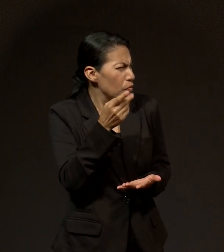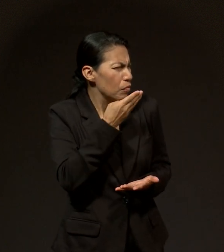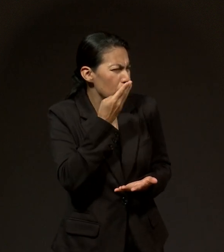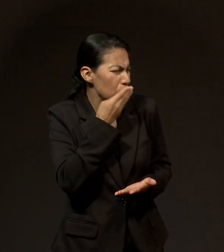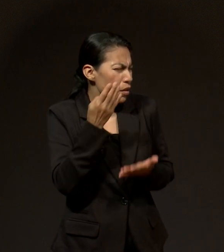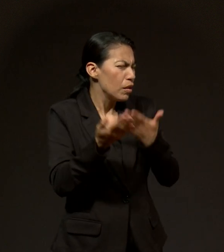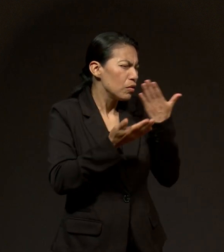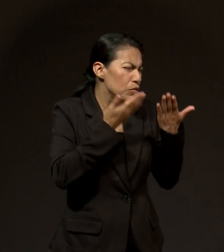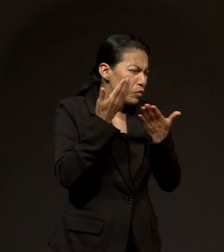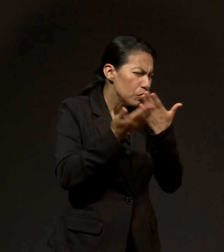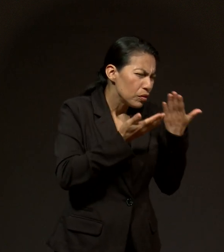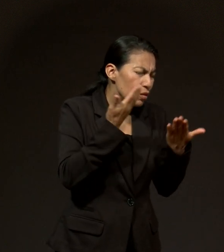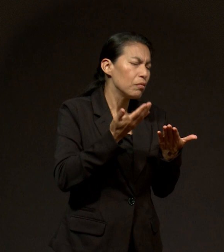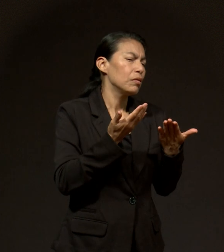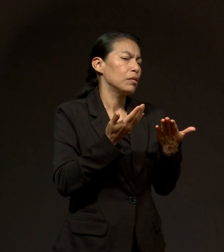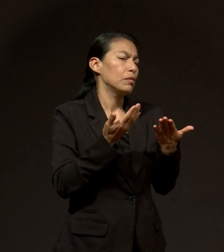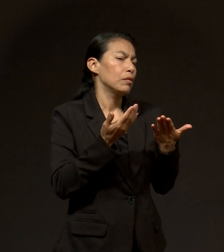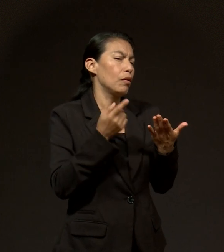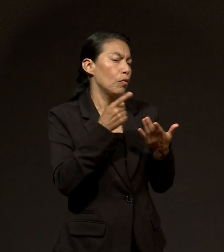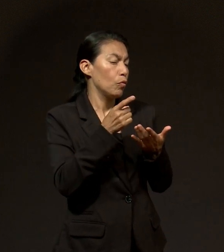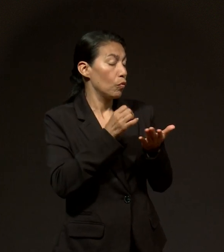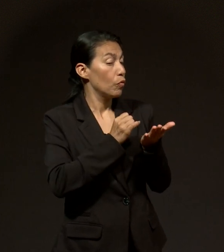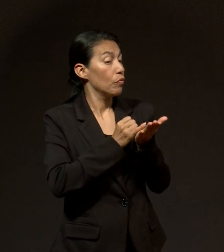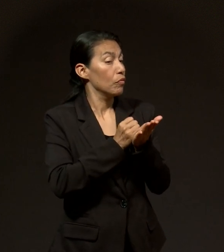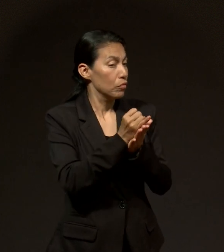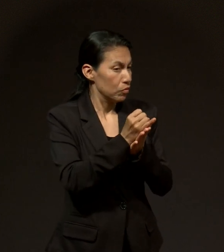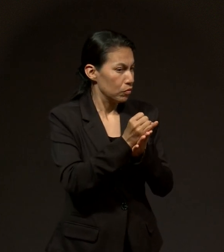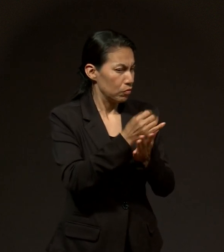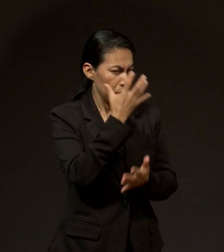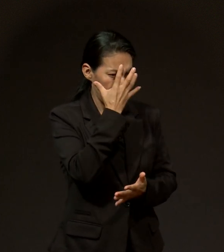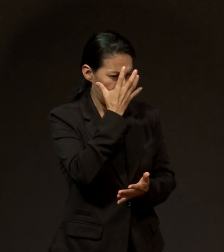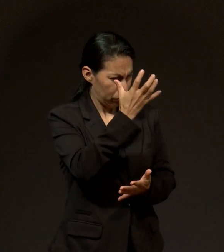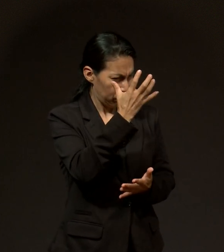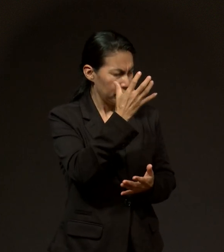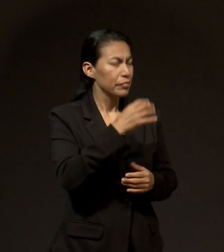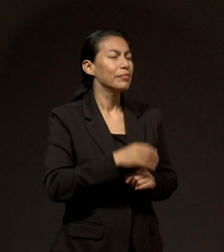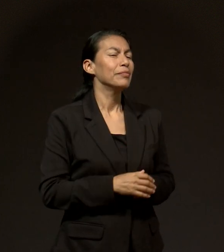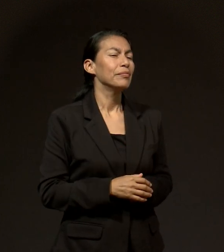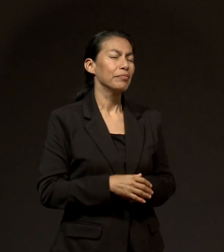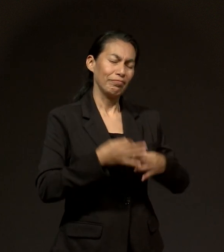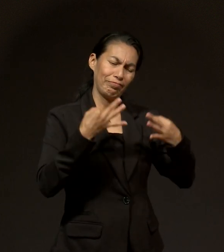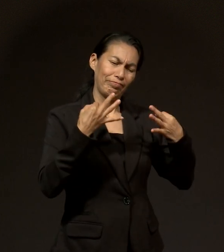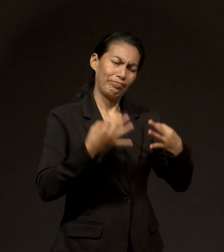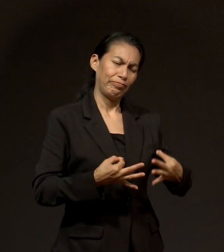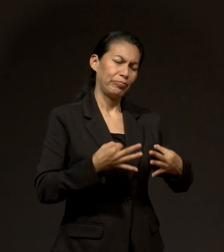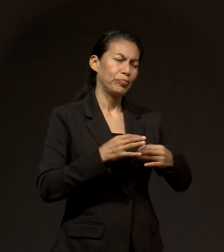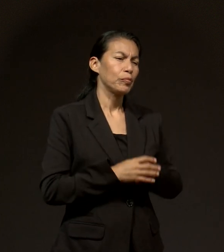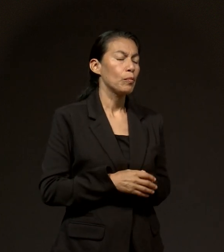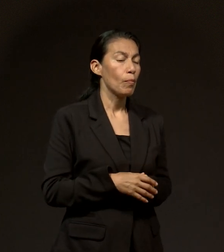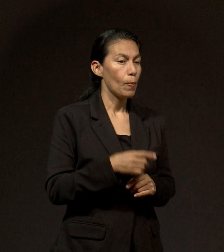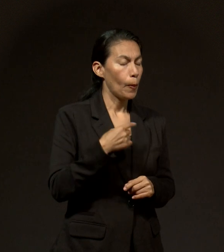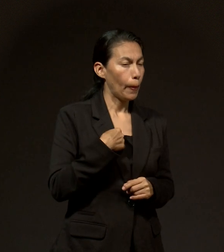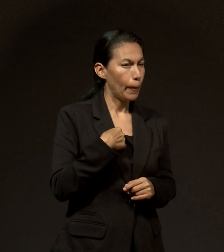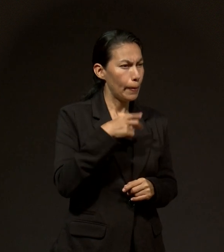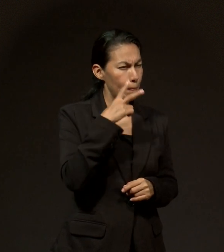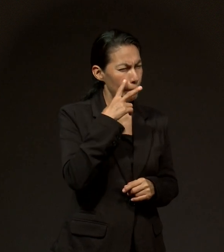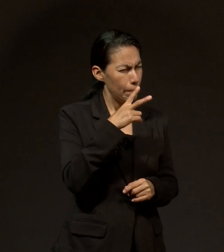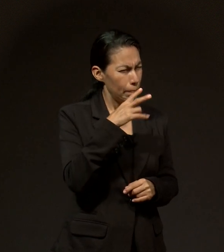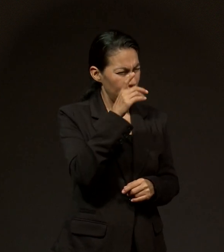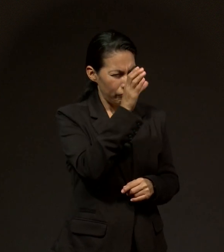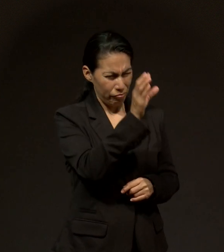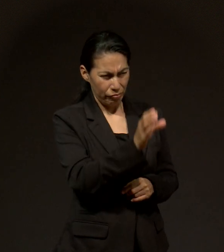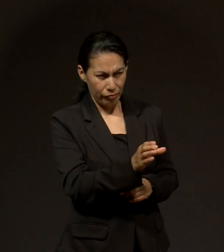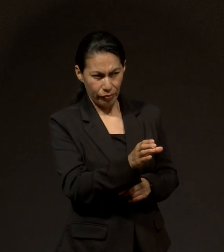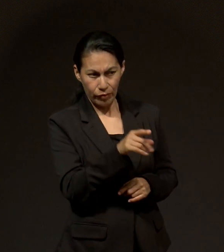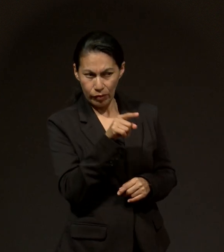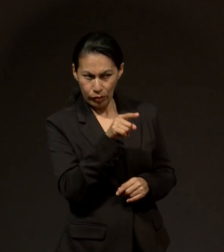Biblia, yo me acuerdo que tú tomaste una decisión seria. Una de las cosas que más puedo admirar